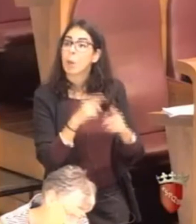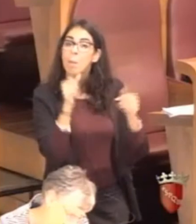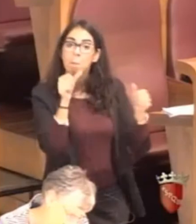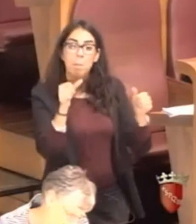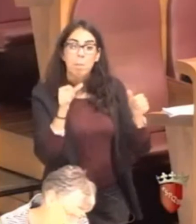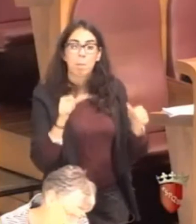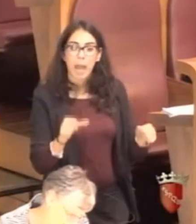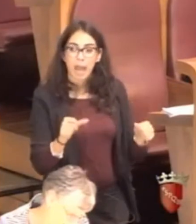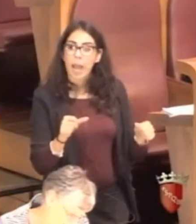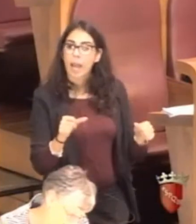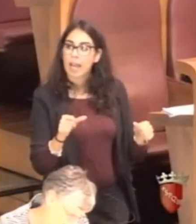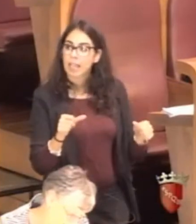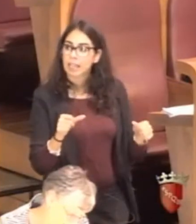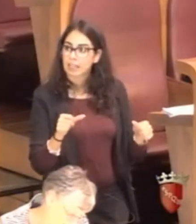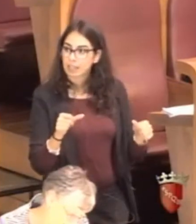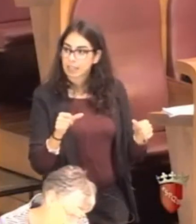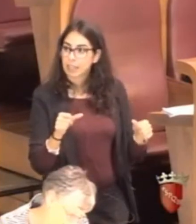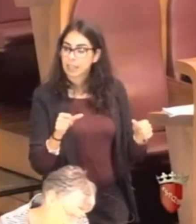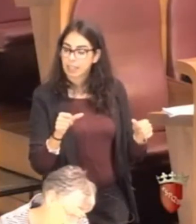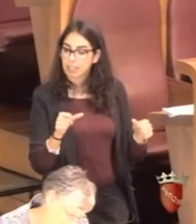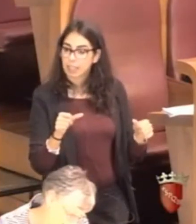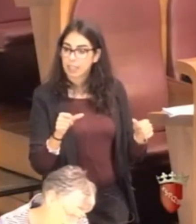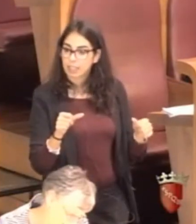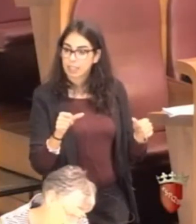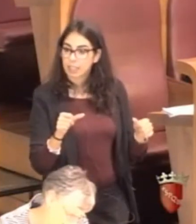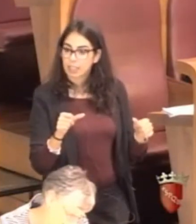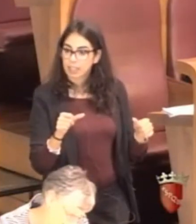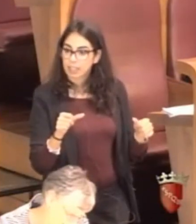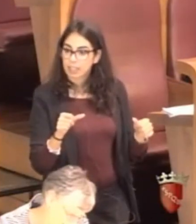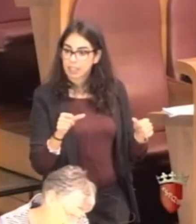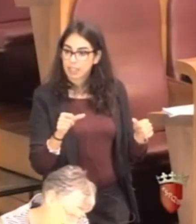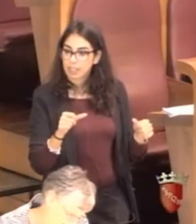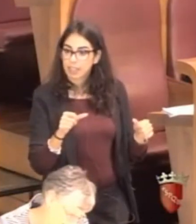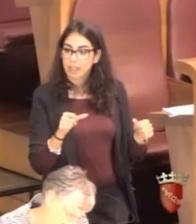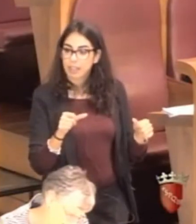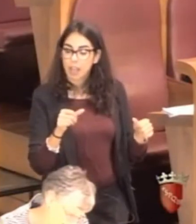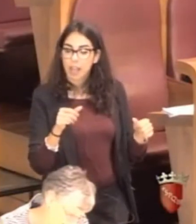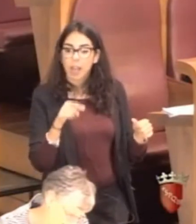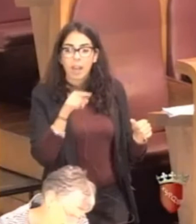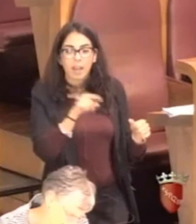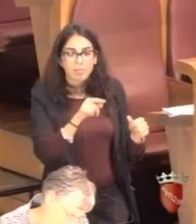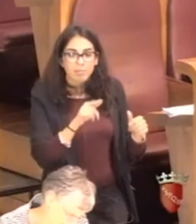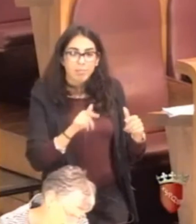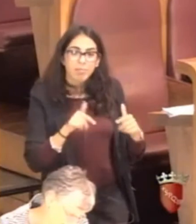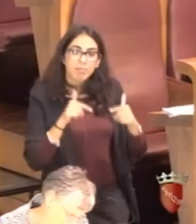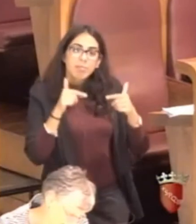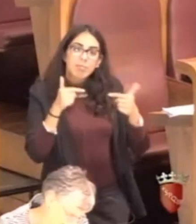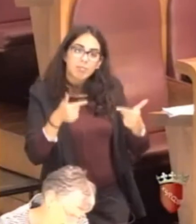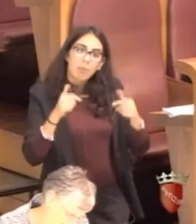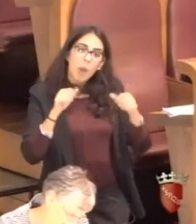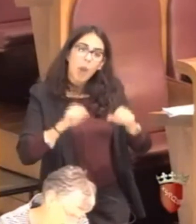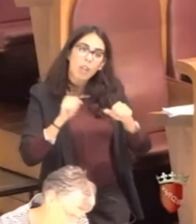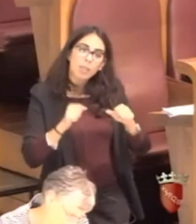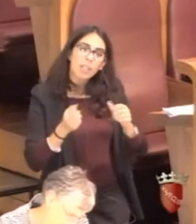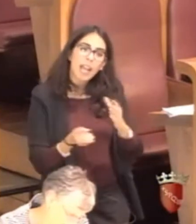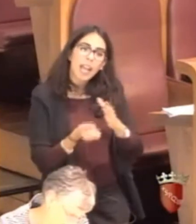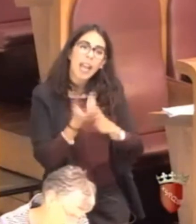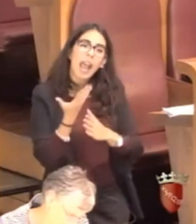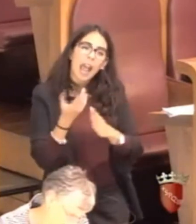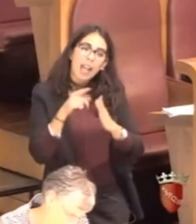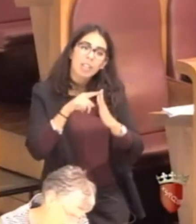bandi nella creazione di un regolamento che prevedesse un contributo pluriennale